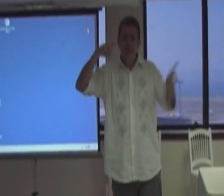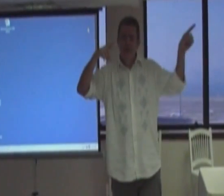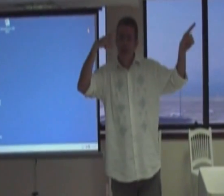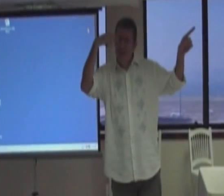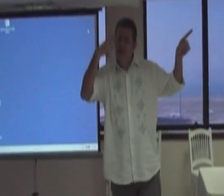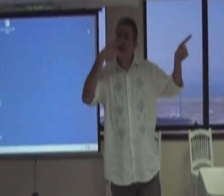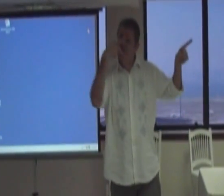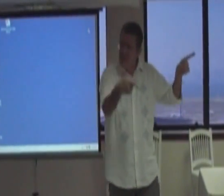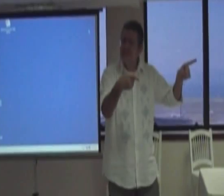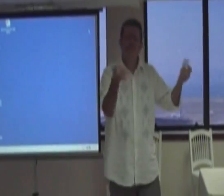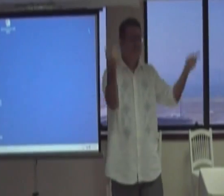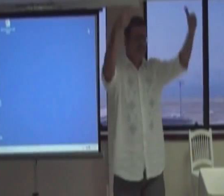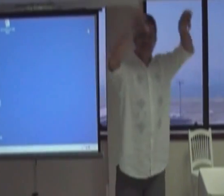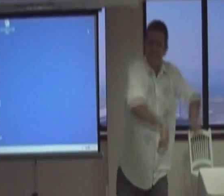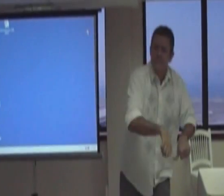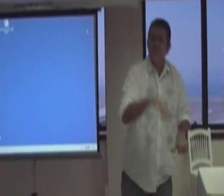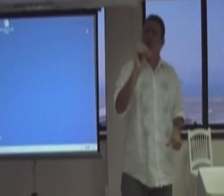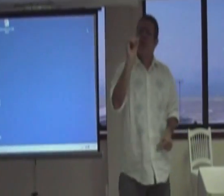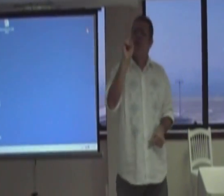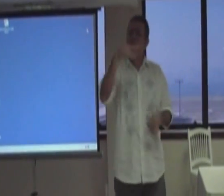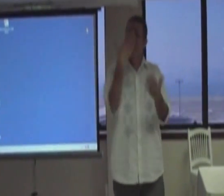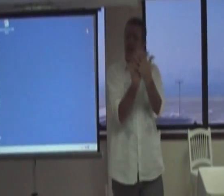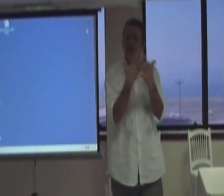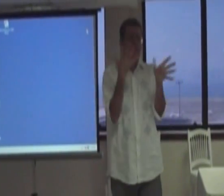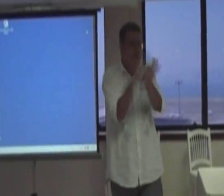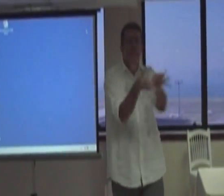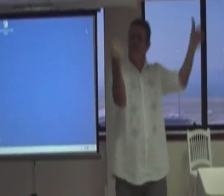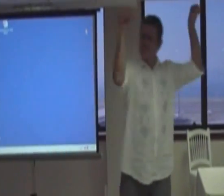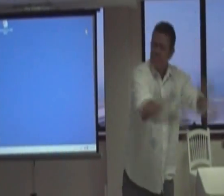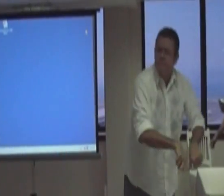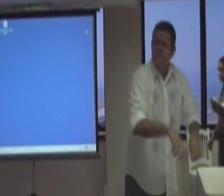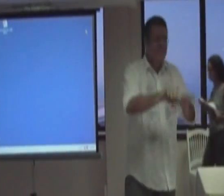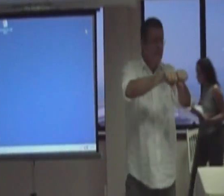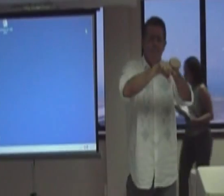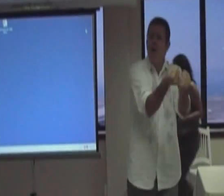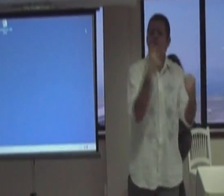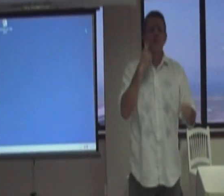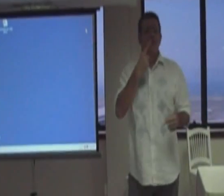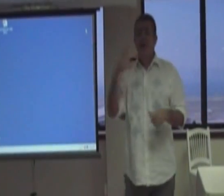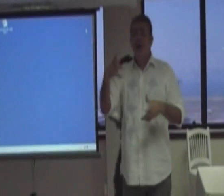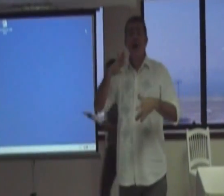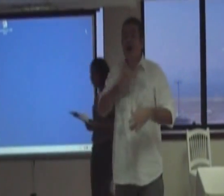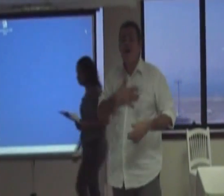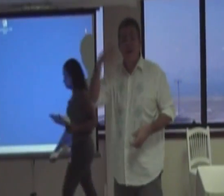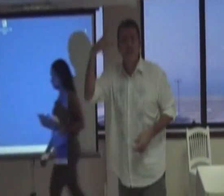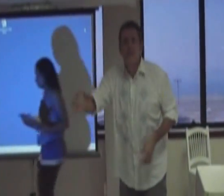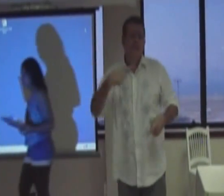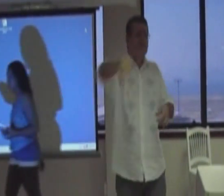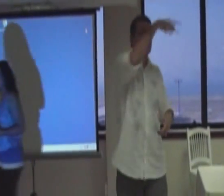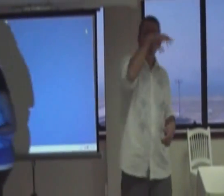de apoio. Por exemplo, nós temos a Declaração de Salamanca, que coloca todas as pessoas tendo que ter esse movimento de inclusão,